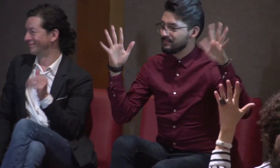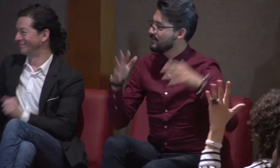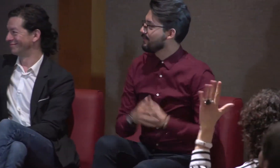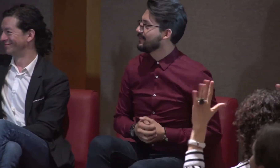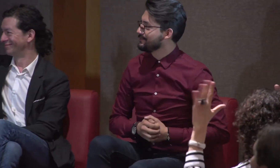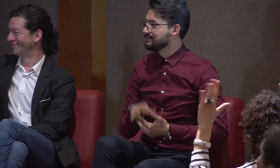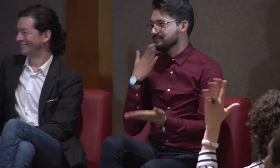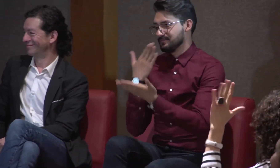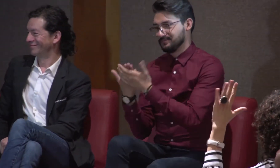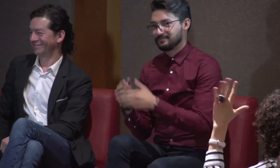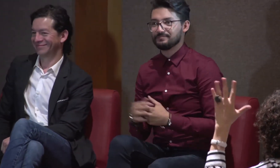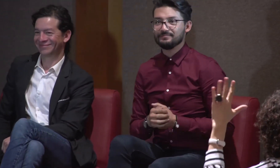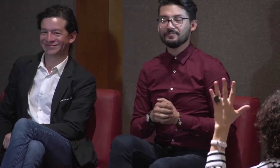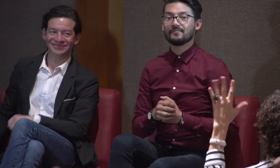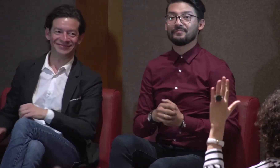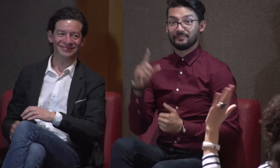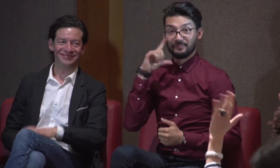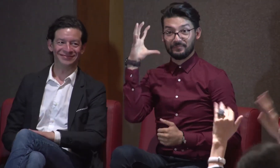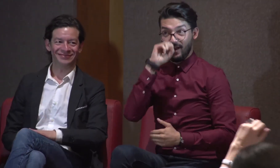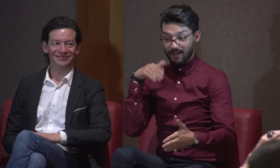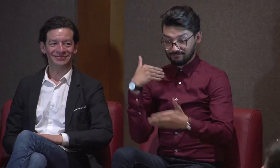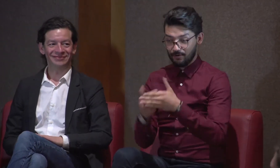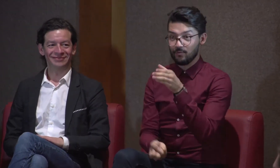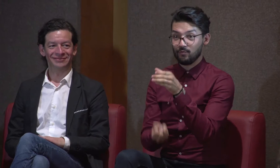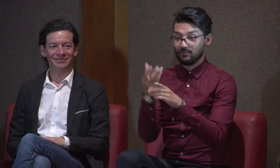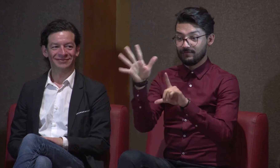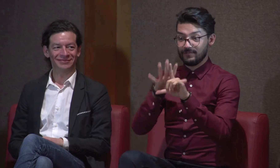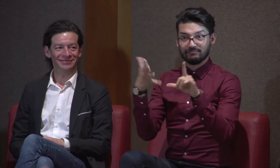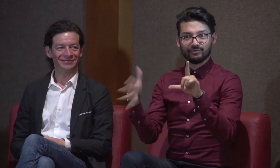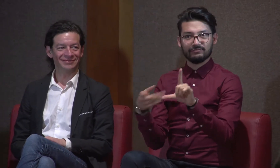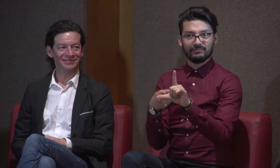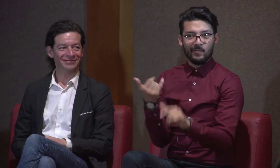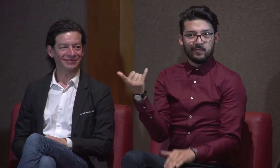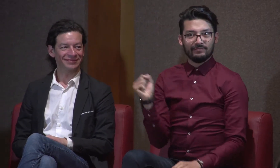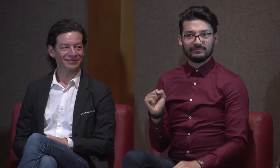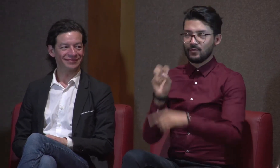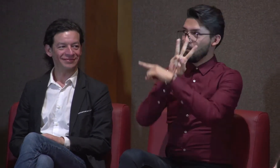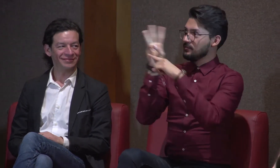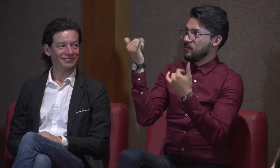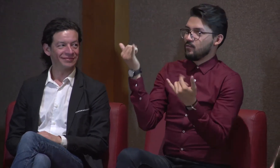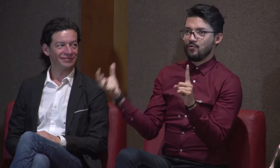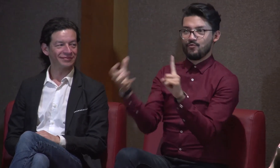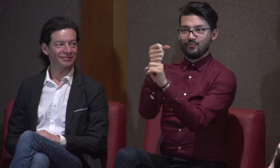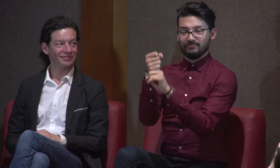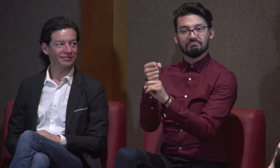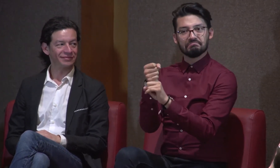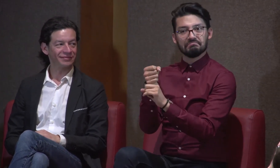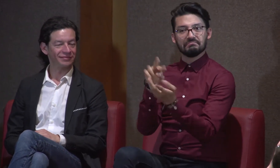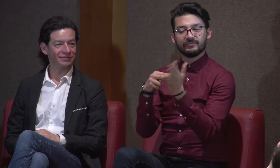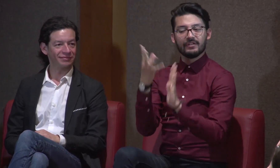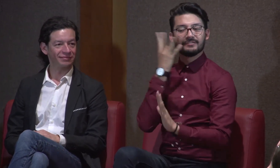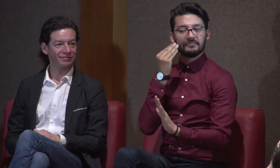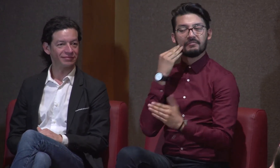Un aplauso por todo ese trabajo realizado. Muchísimas gracias. Como se pueden dar cuenta, los resultados los